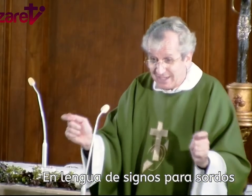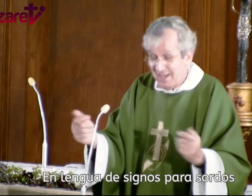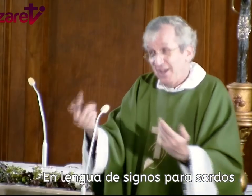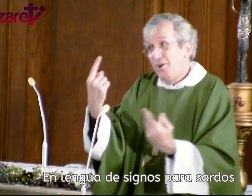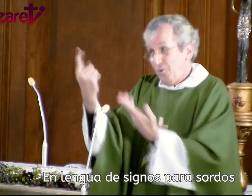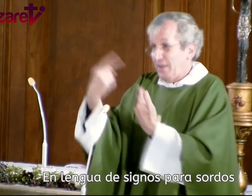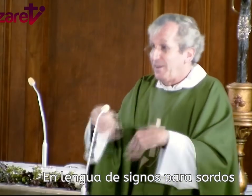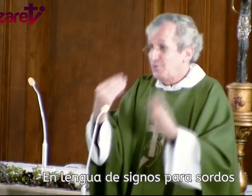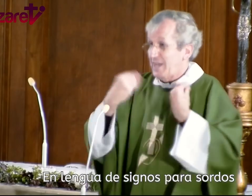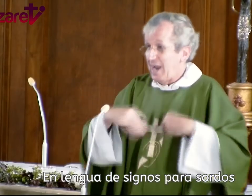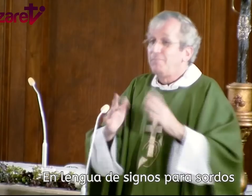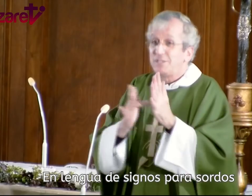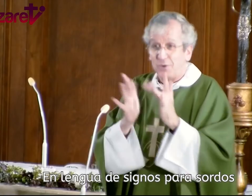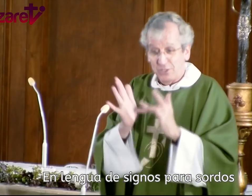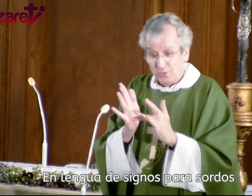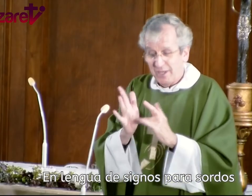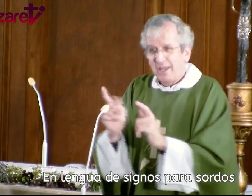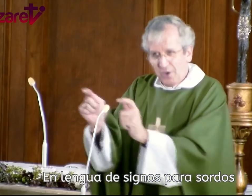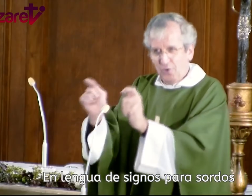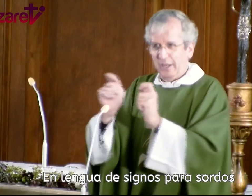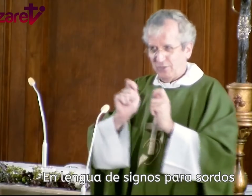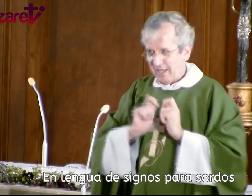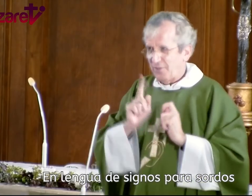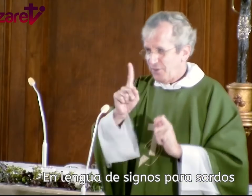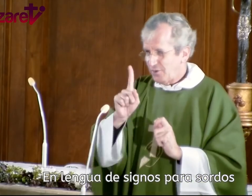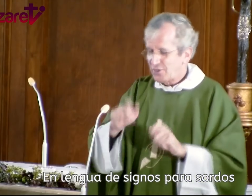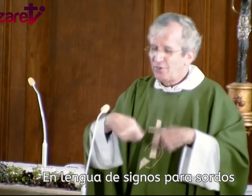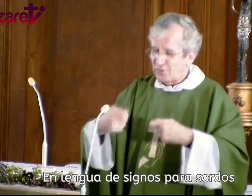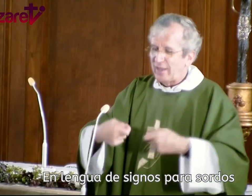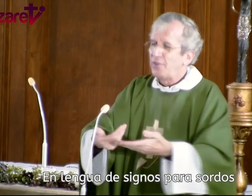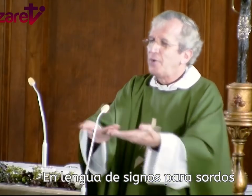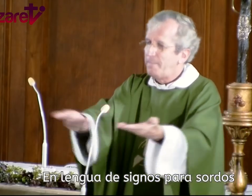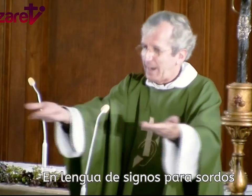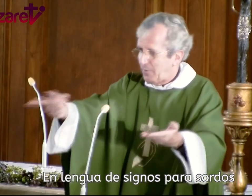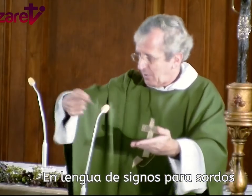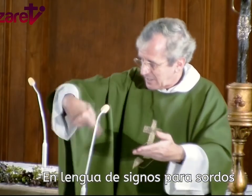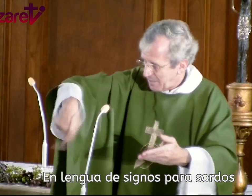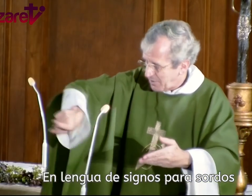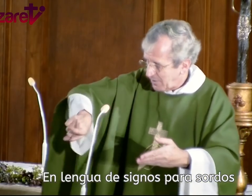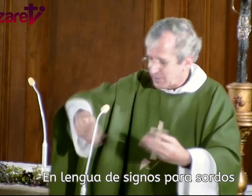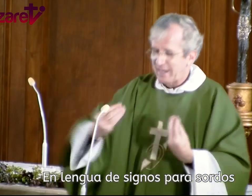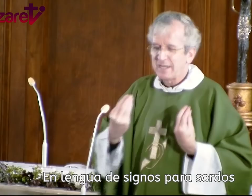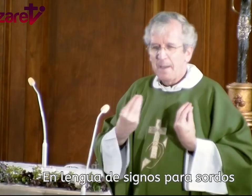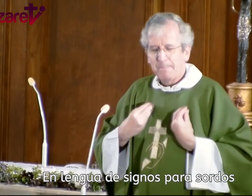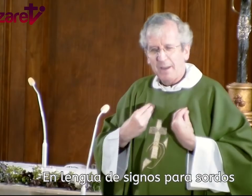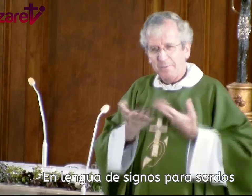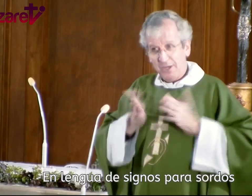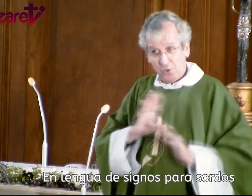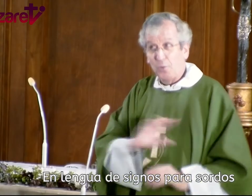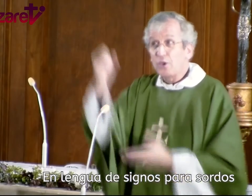Lo hacemos Al mismo Jesús Lo que nos ha dado Dios Nos lo ha dado Para ponerlo Al servicio De los demás Para vivir Como hijos